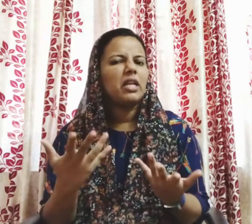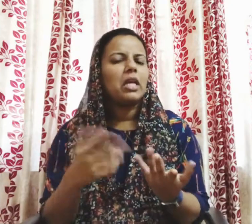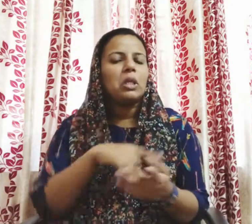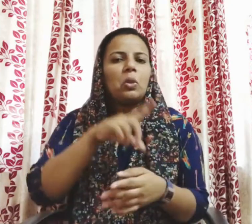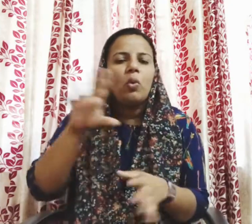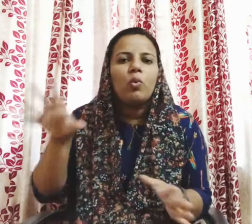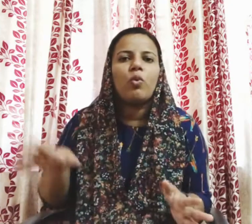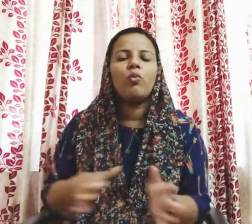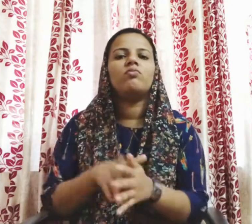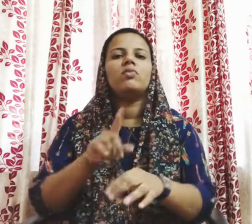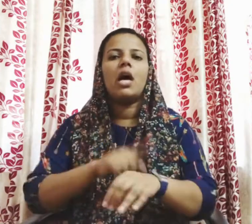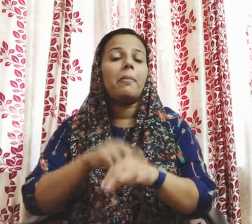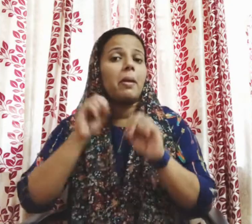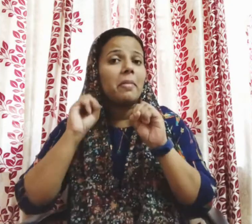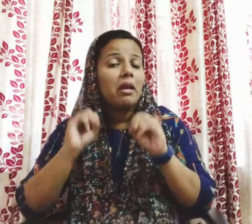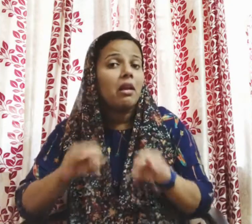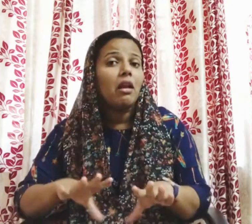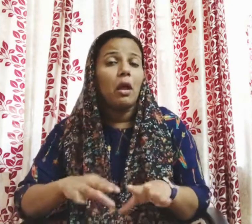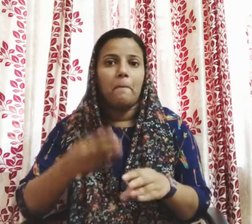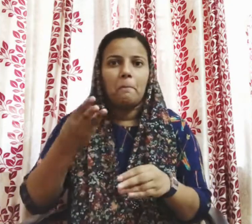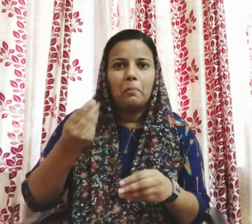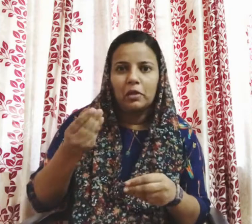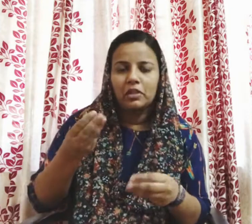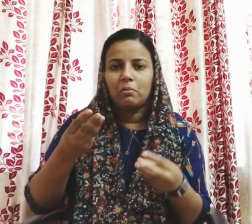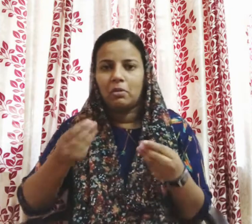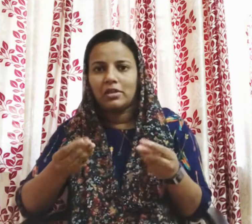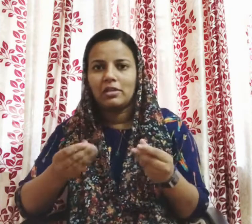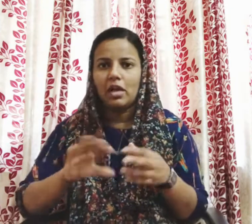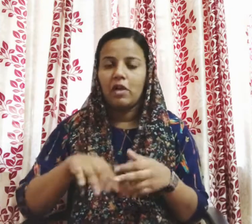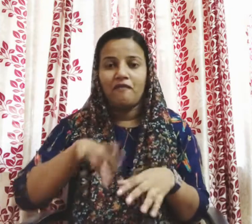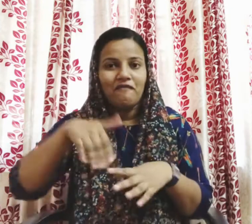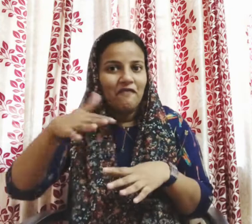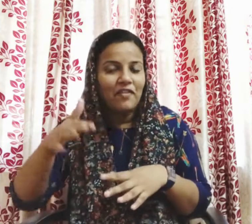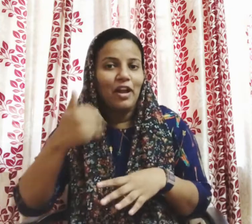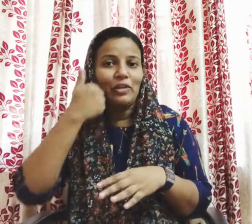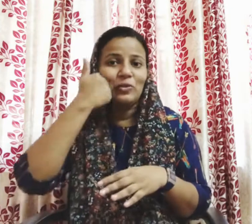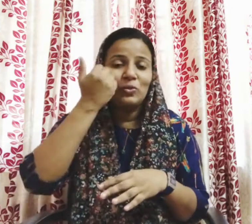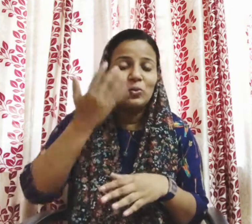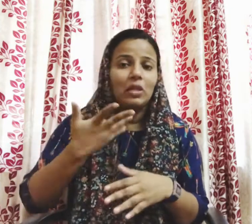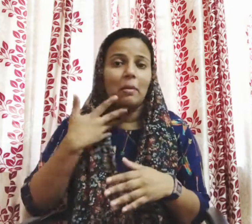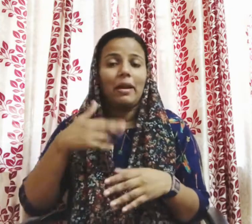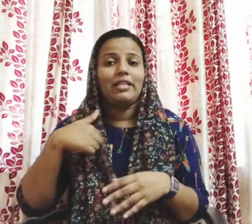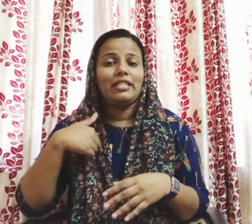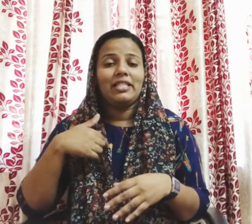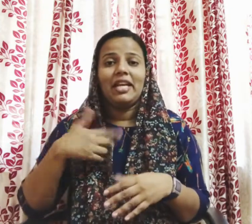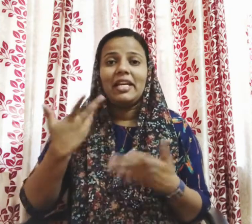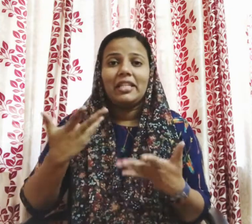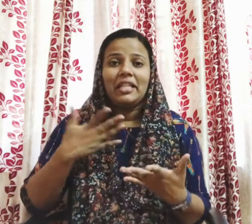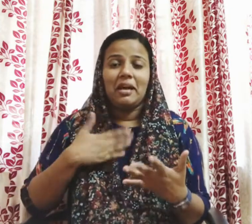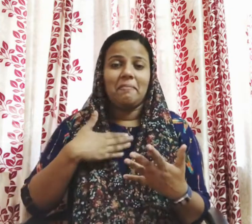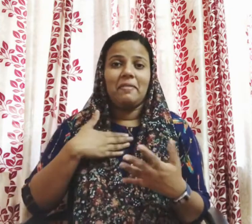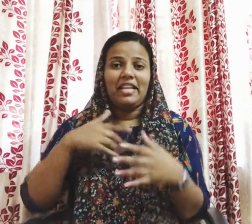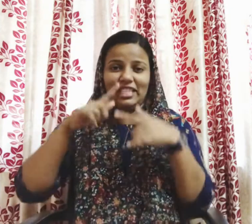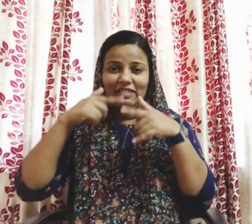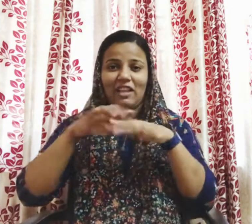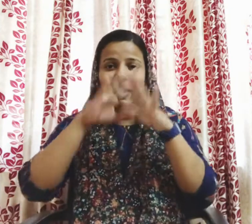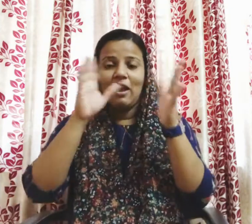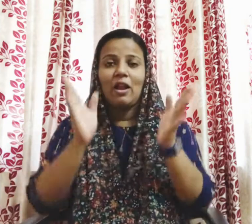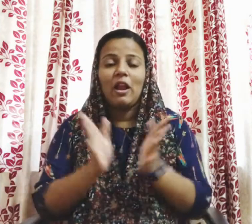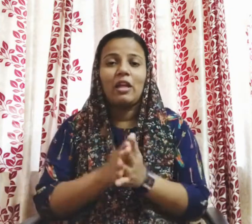പക്ഷേ ഇതിനൊന്നും സമയമില്ലാതെ പണത്തിന് വേണ്ടിയും അല്ലെങ്കിൽ മറ്റ് സുഖങ്ങൾക്ക് വേണ്ടിയും നമ്മൾ നമ്മുടെ